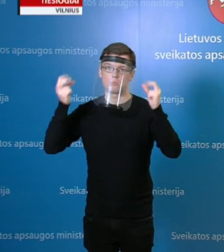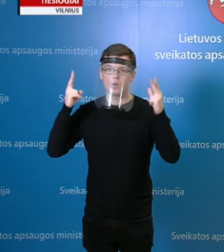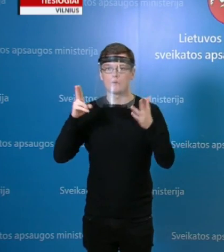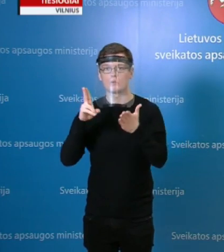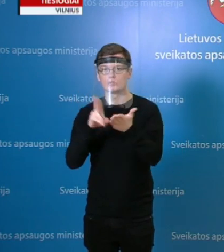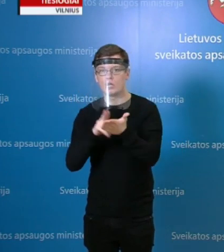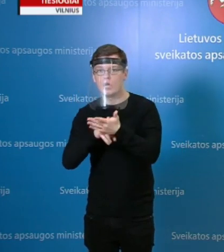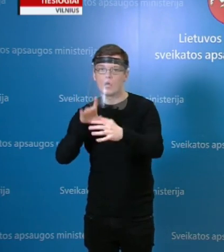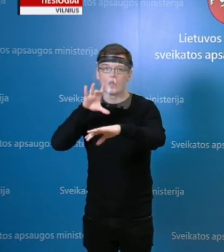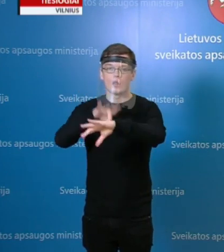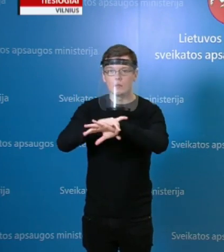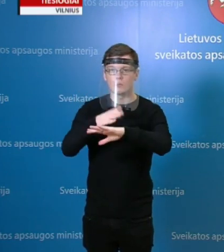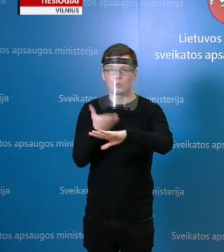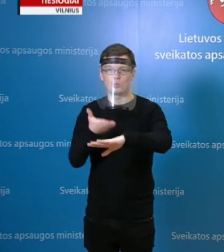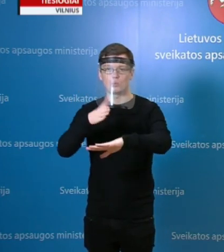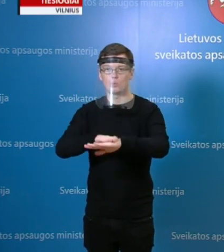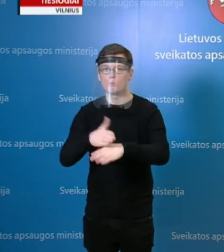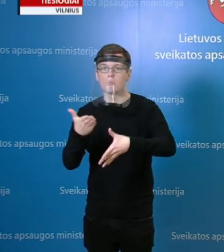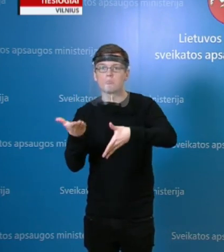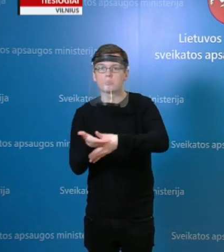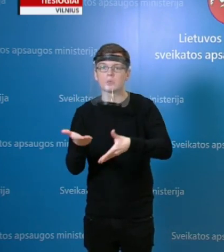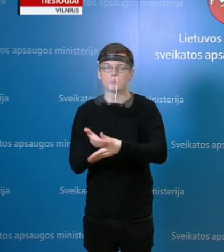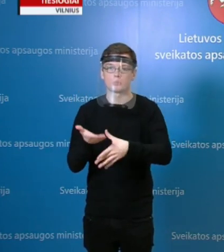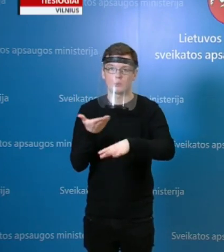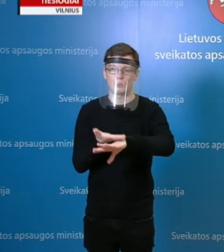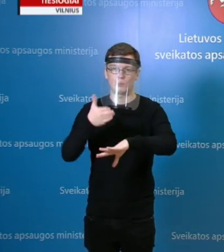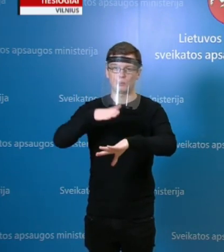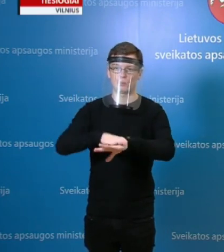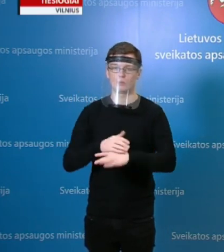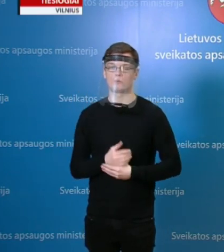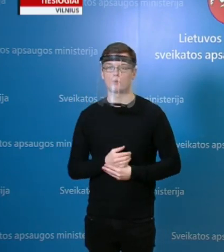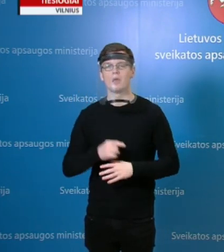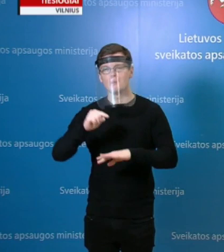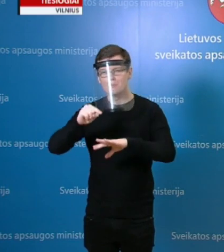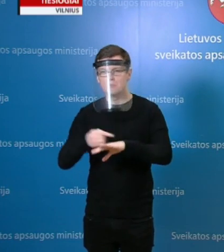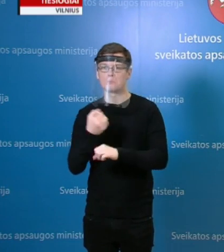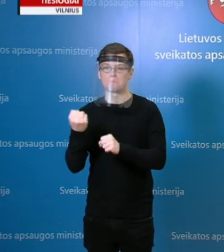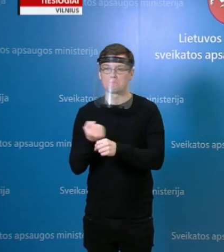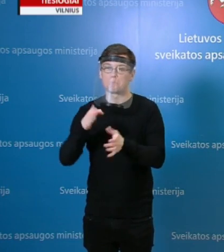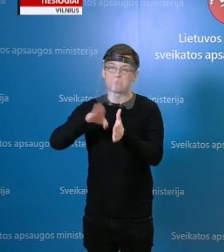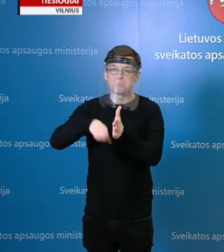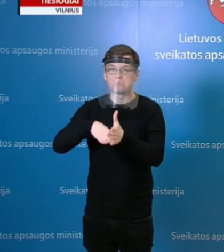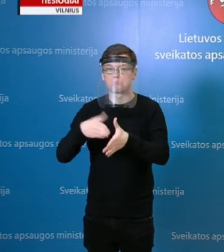ženklus, tinkamai suteikti pagalbą, kartais tikrai užtenka nesudėtingos pagalbos.